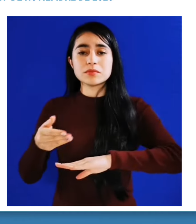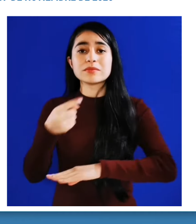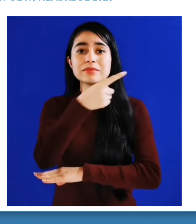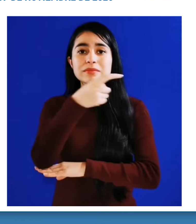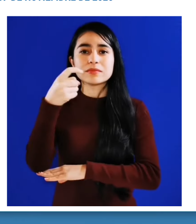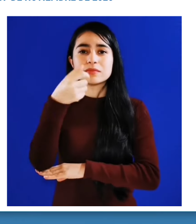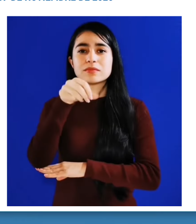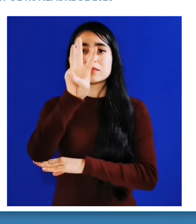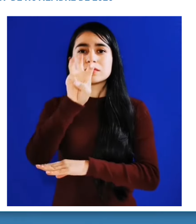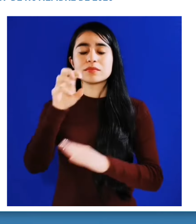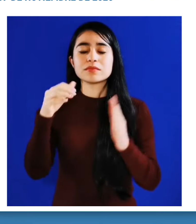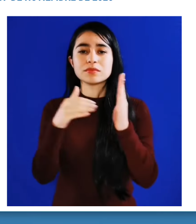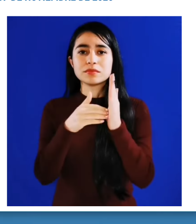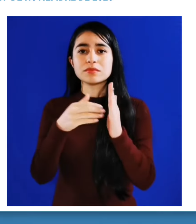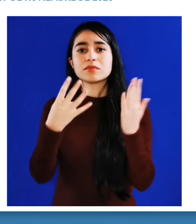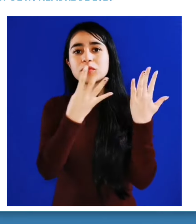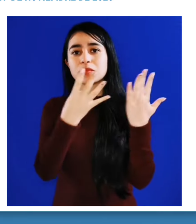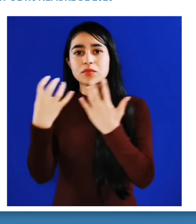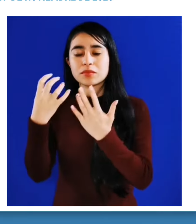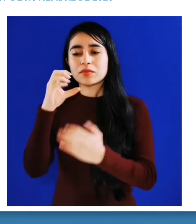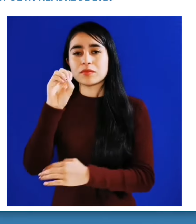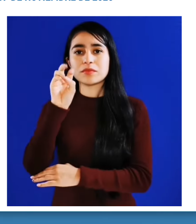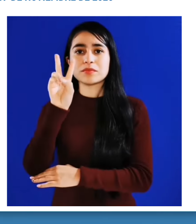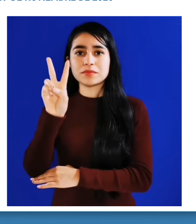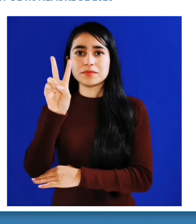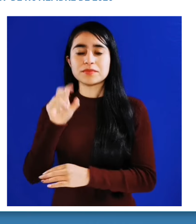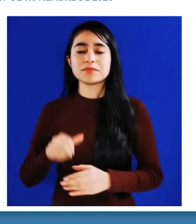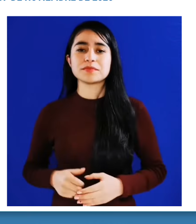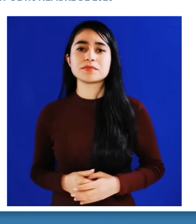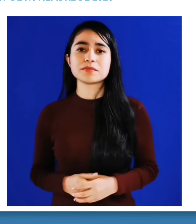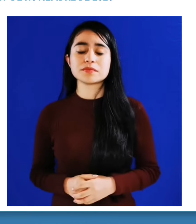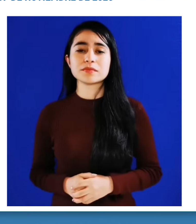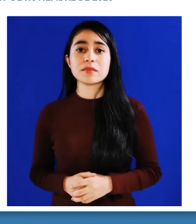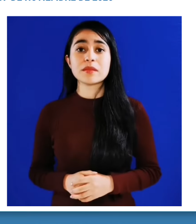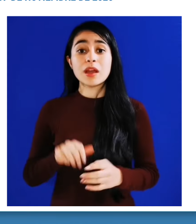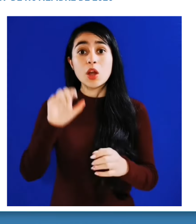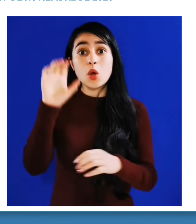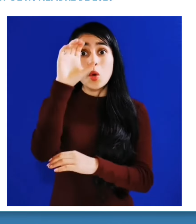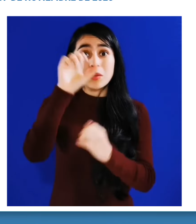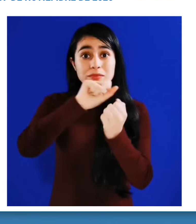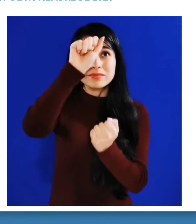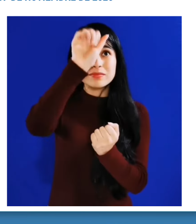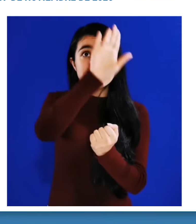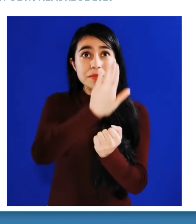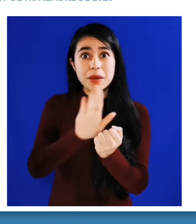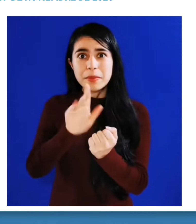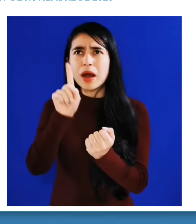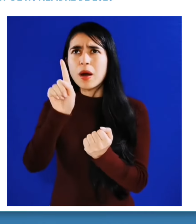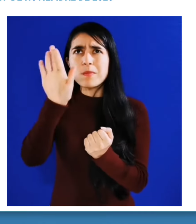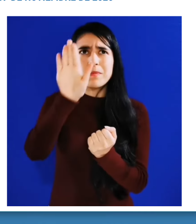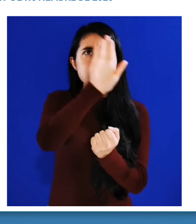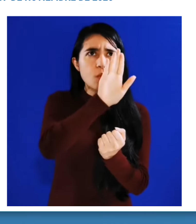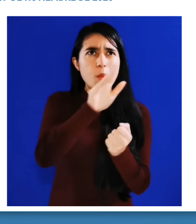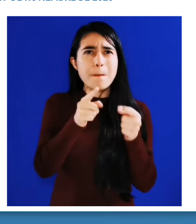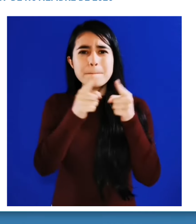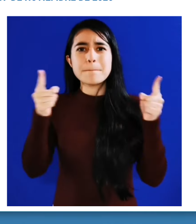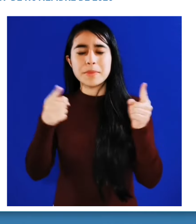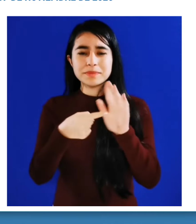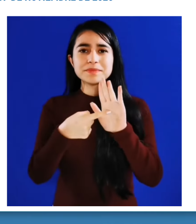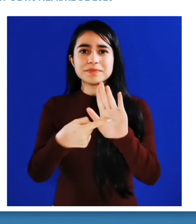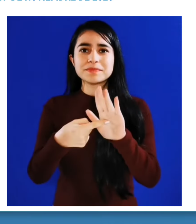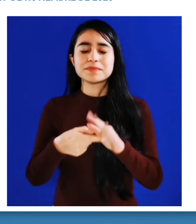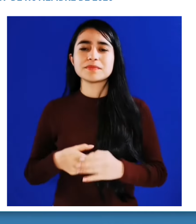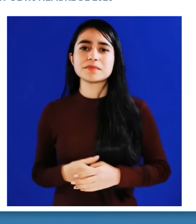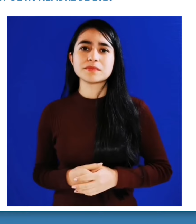.118.902. En el mapa puede ver la información detallada por